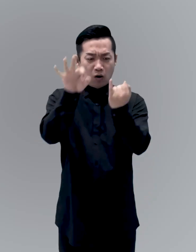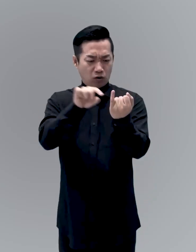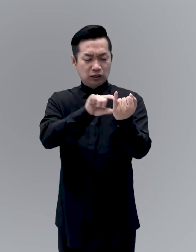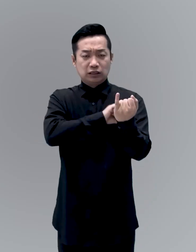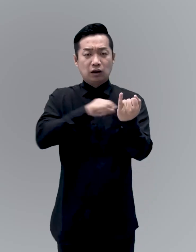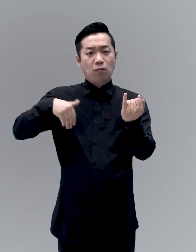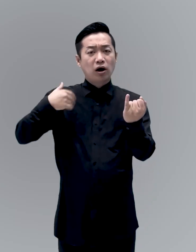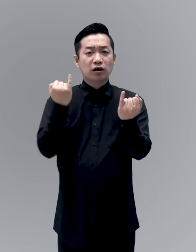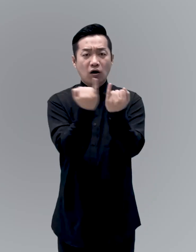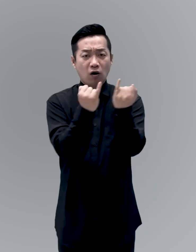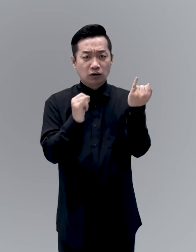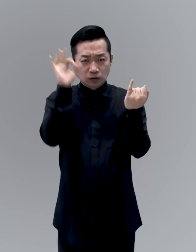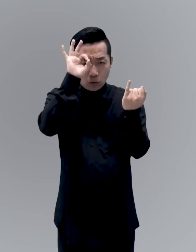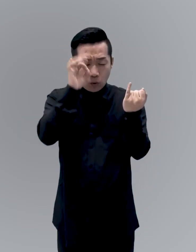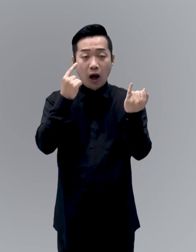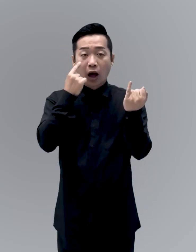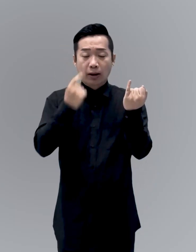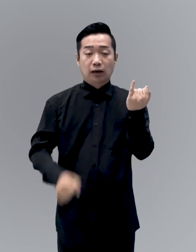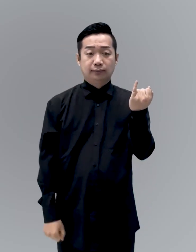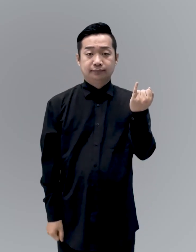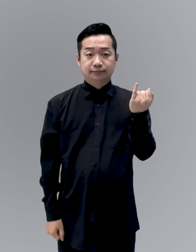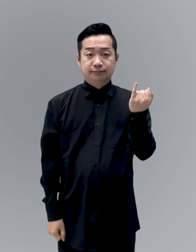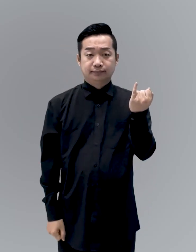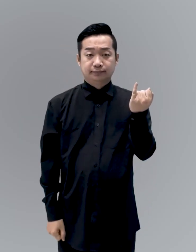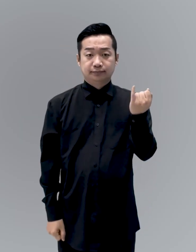이름 모를 여인에 대해 알아볼 것.